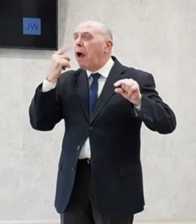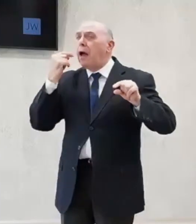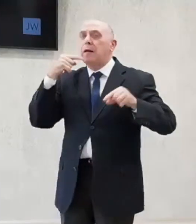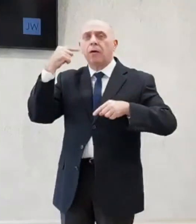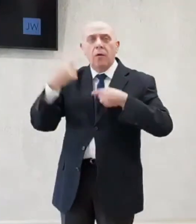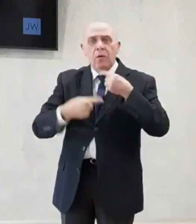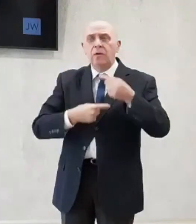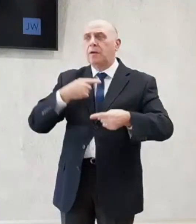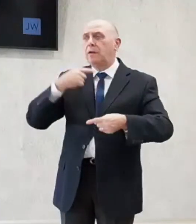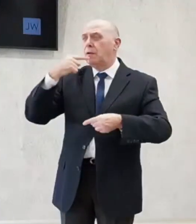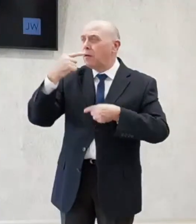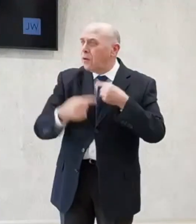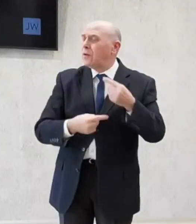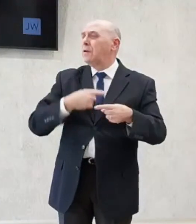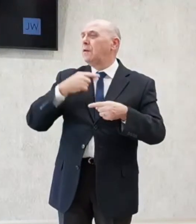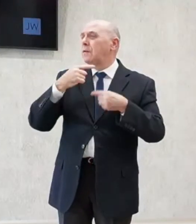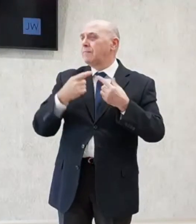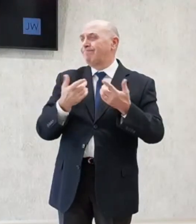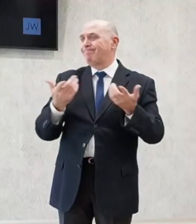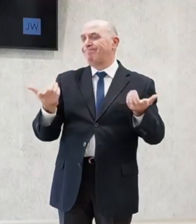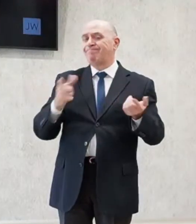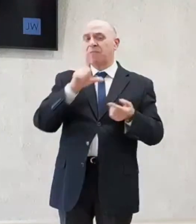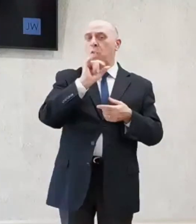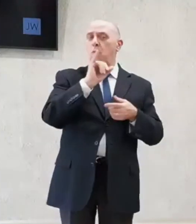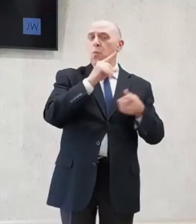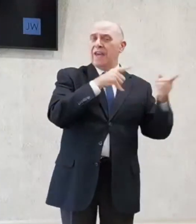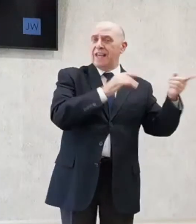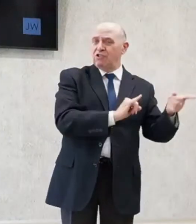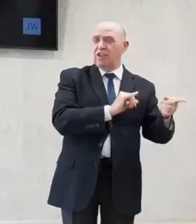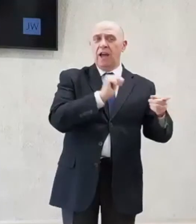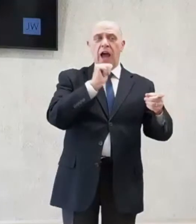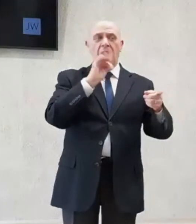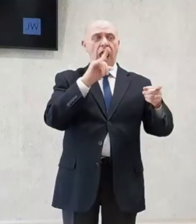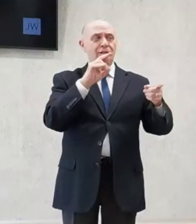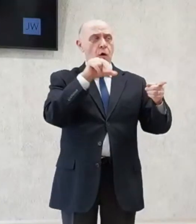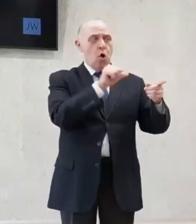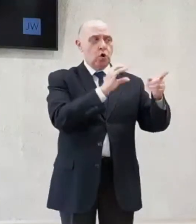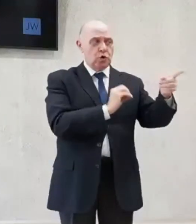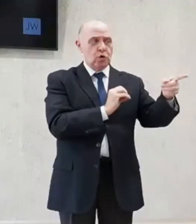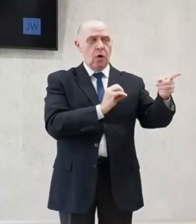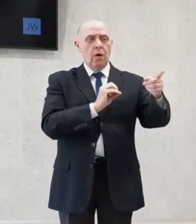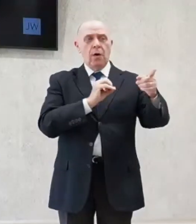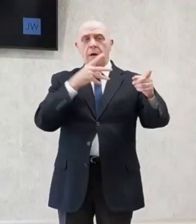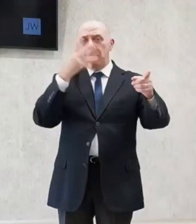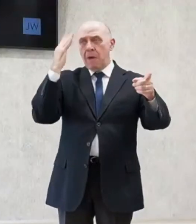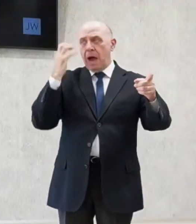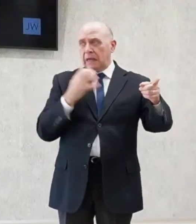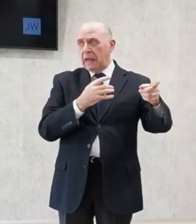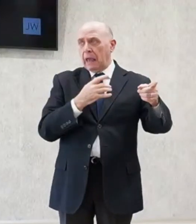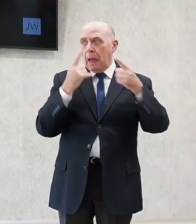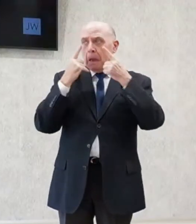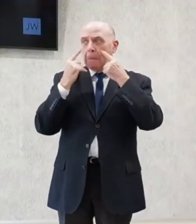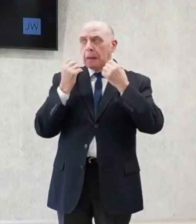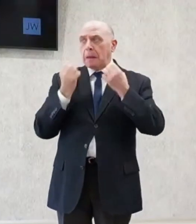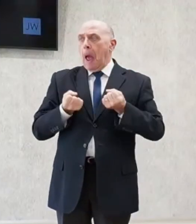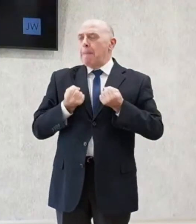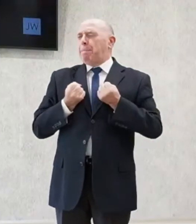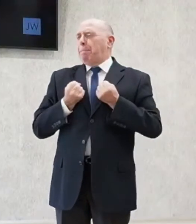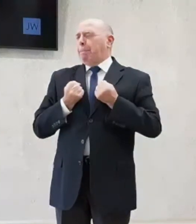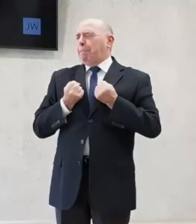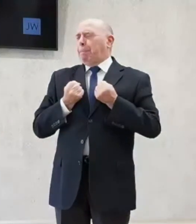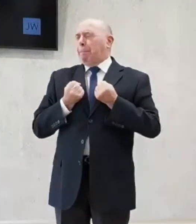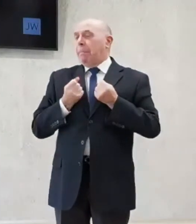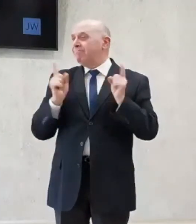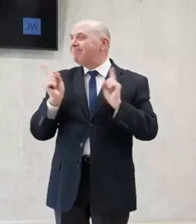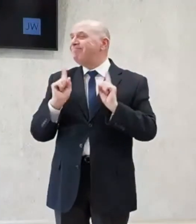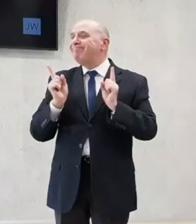Luigi Alfonso Maria poiché siete parenti più stretti non trattenete a volte le lacrime potrebbe essere dannoso perché è